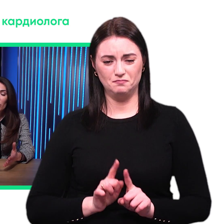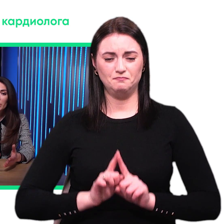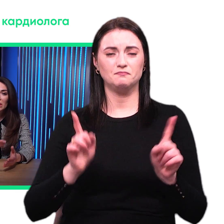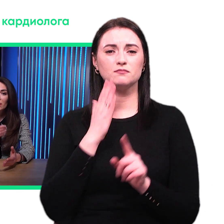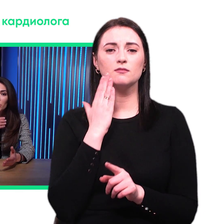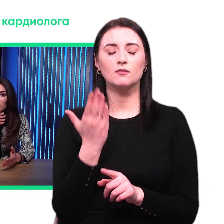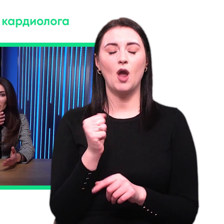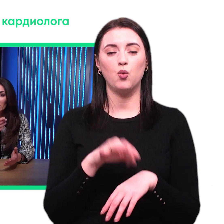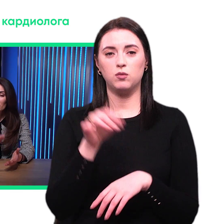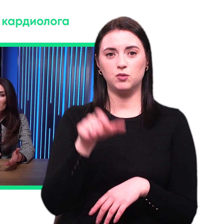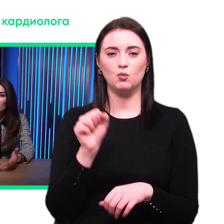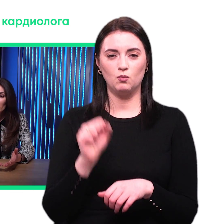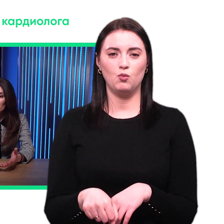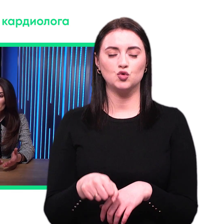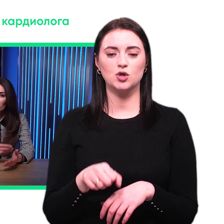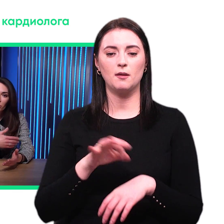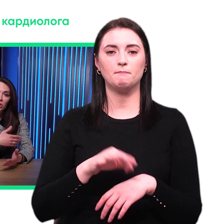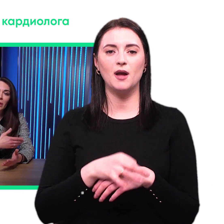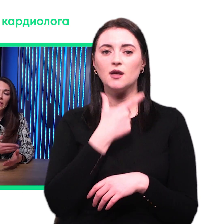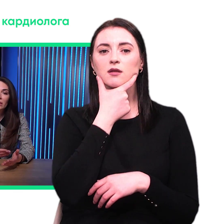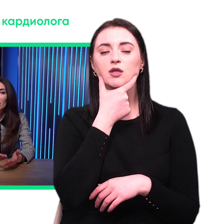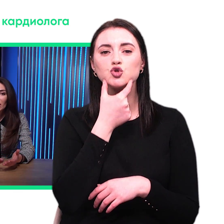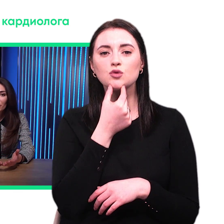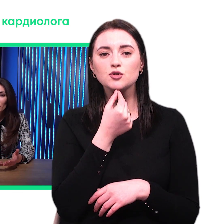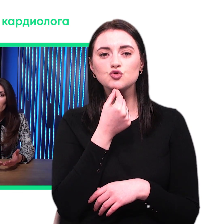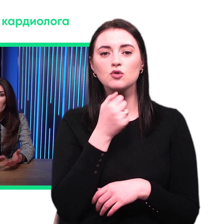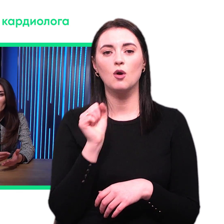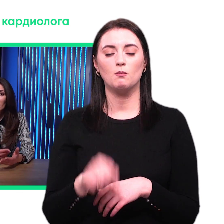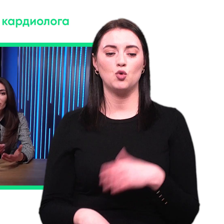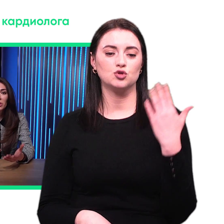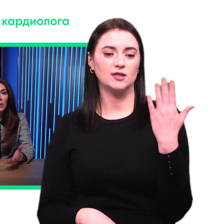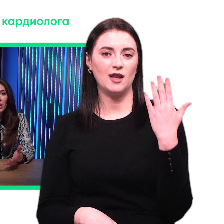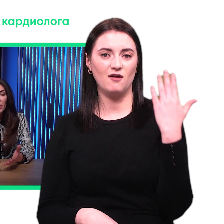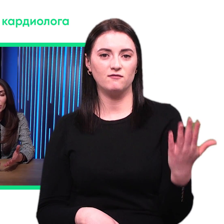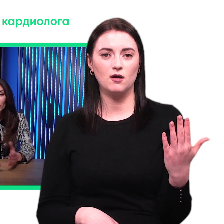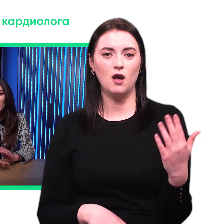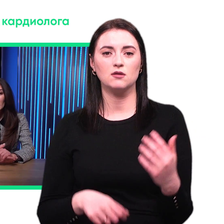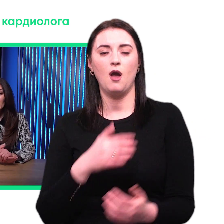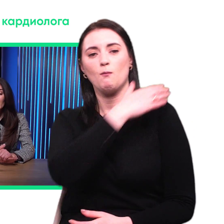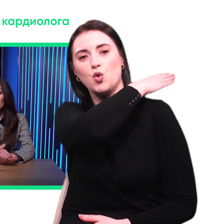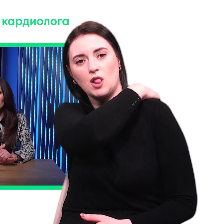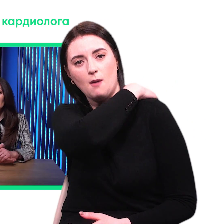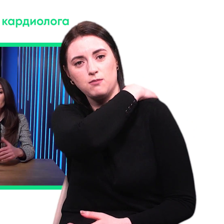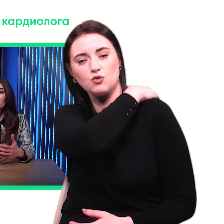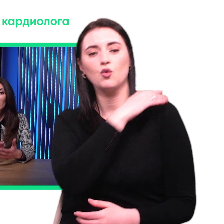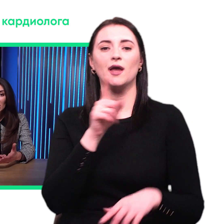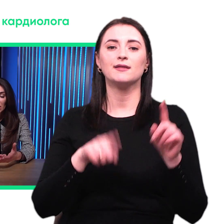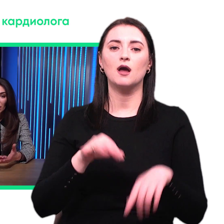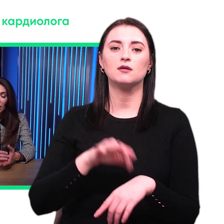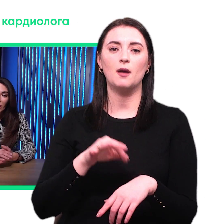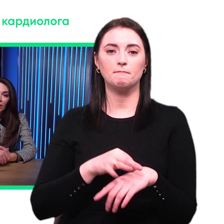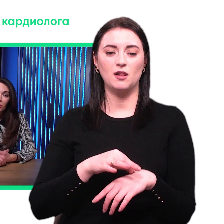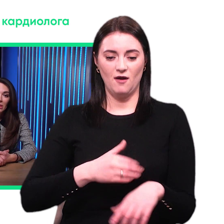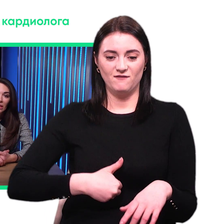симптоматика, а у пациента может болеть нижняя челюсть, ему может болеть левая рука, отдавать под лопатку, иногда даже болит в